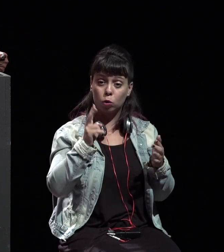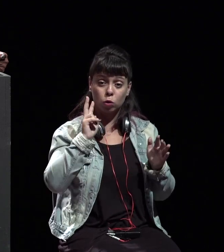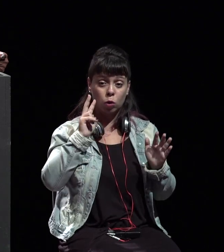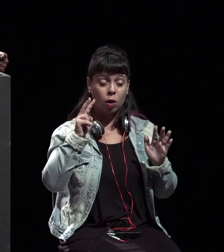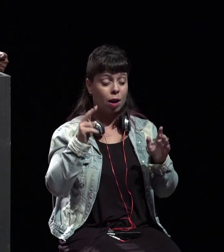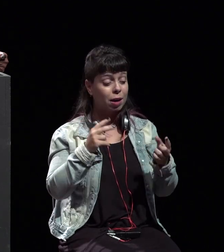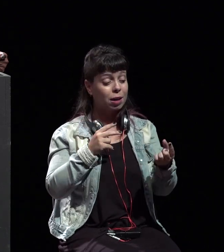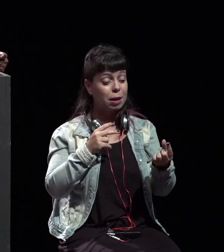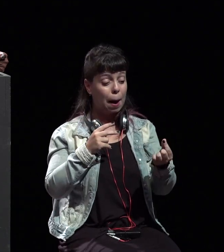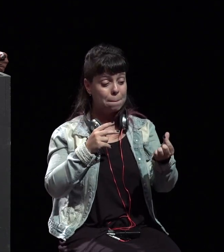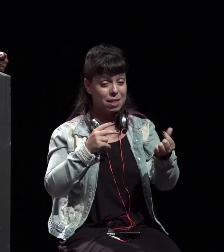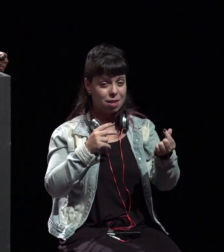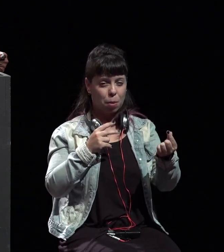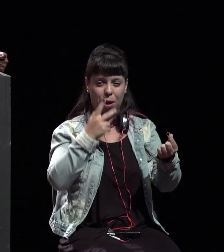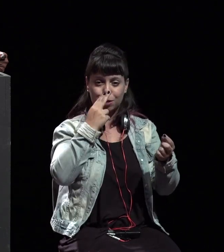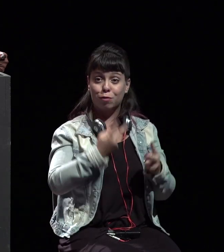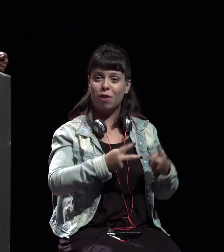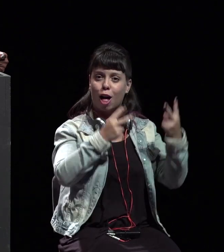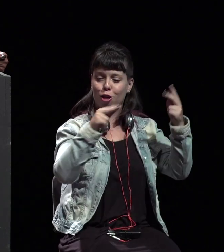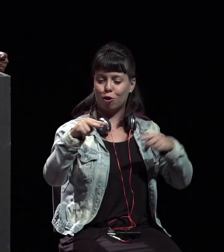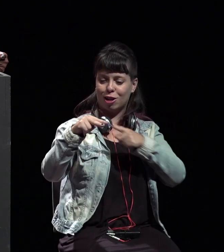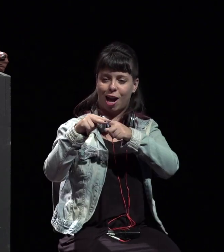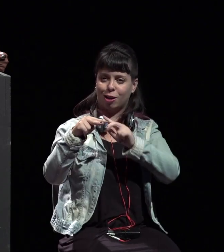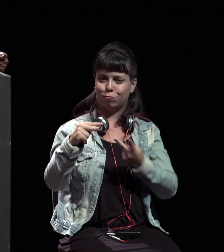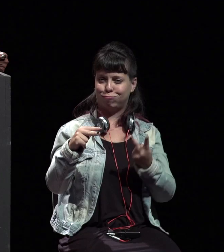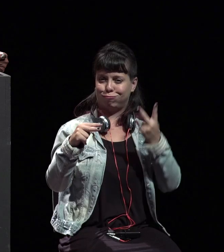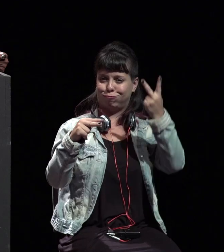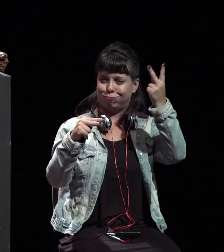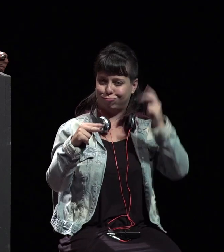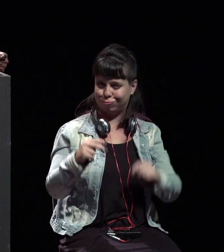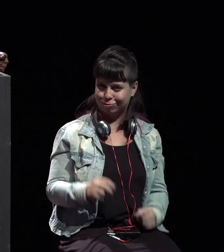do capital. Vivemos numa sociedade